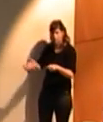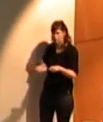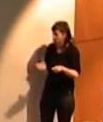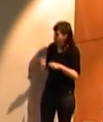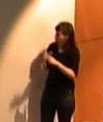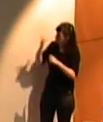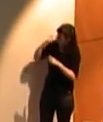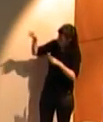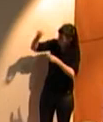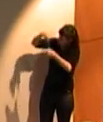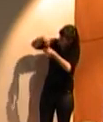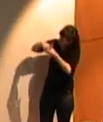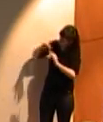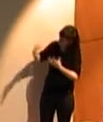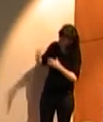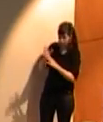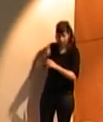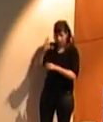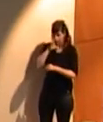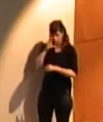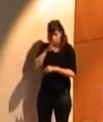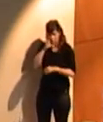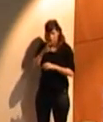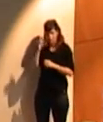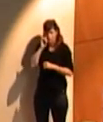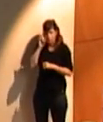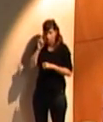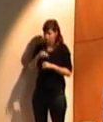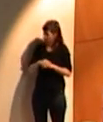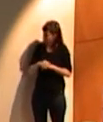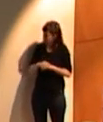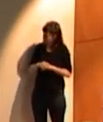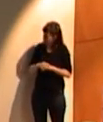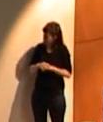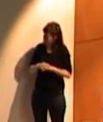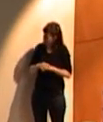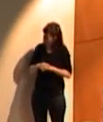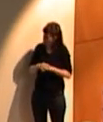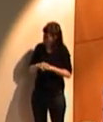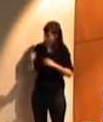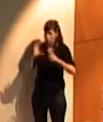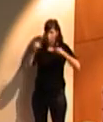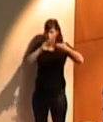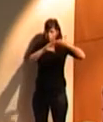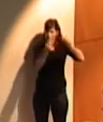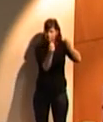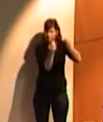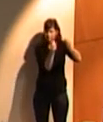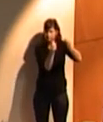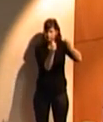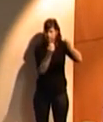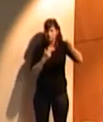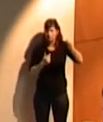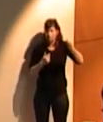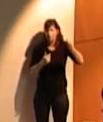intérieure qui nous intéresse plus particulièrement parce que ici on a des murs texturés et avec